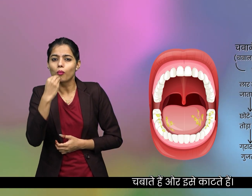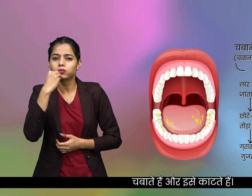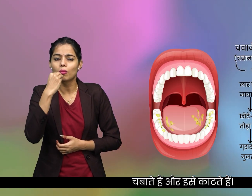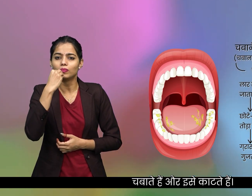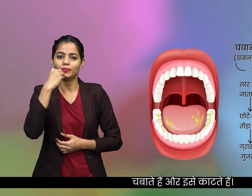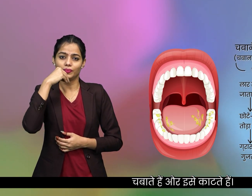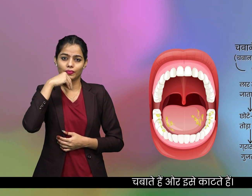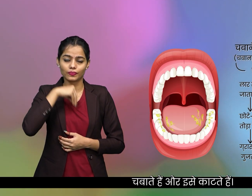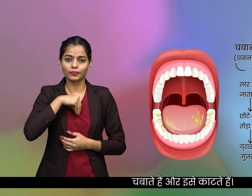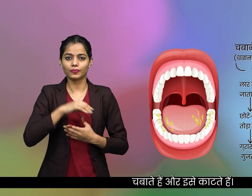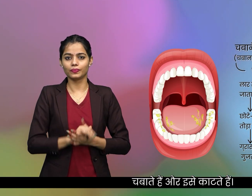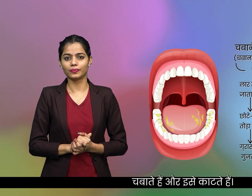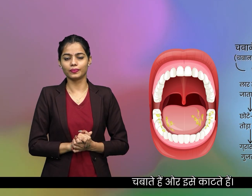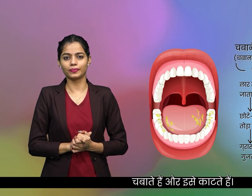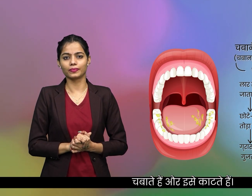हैं।